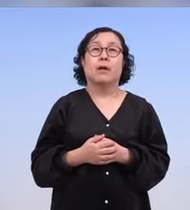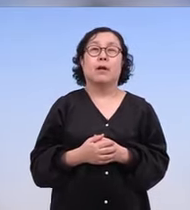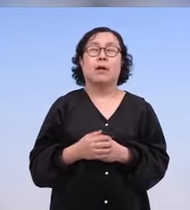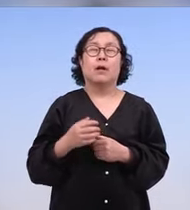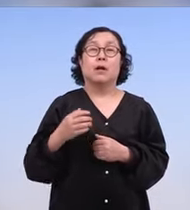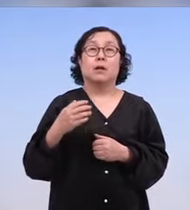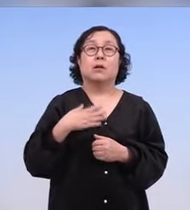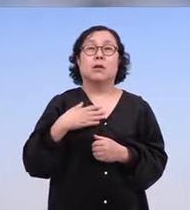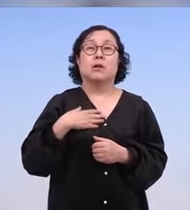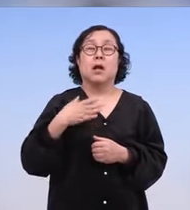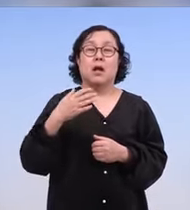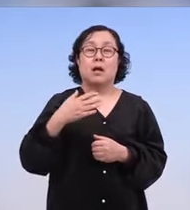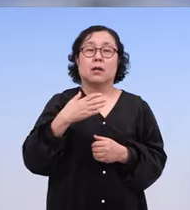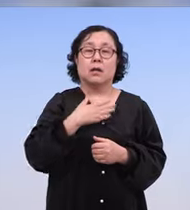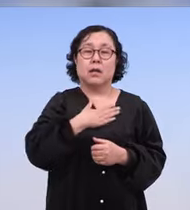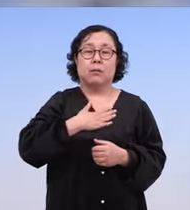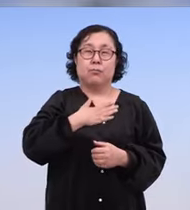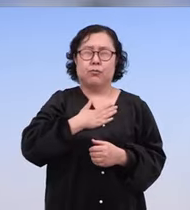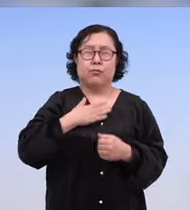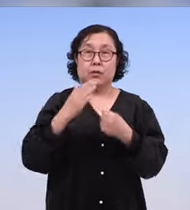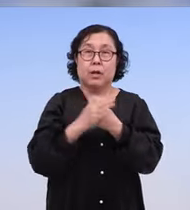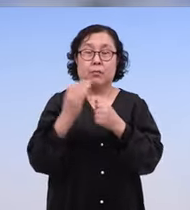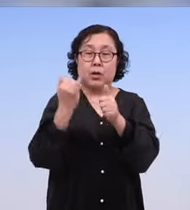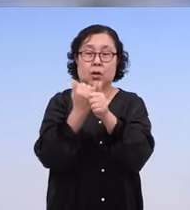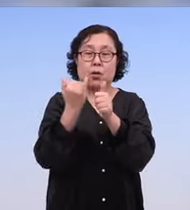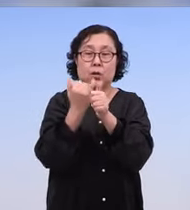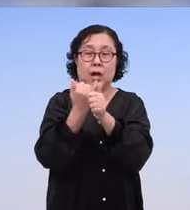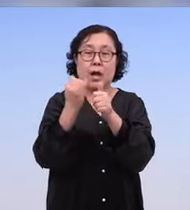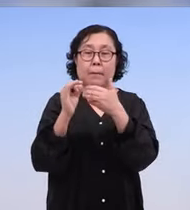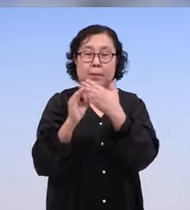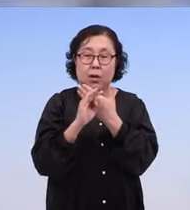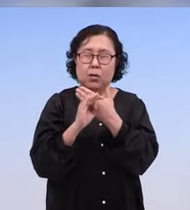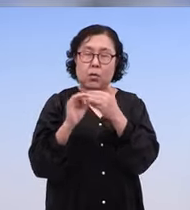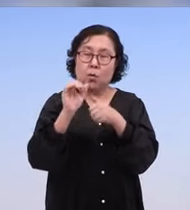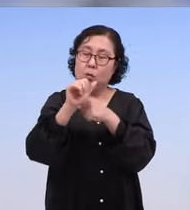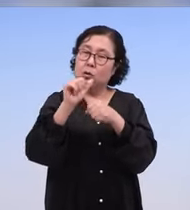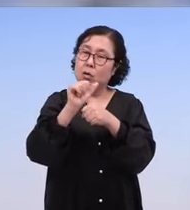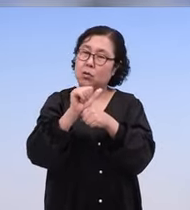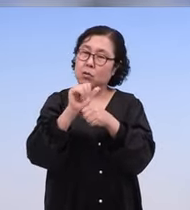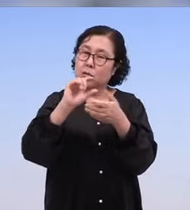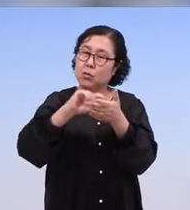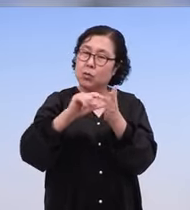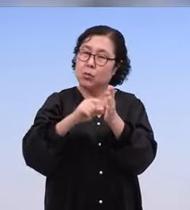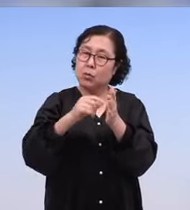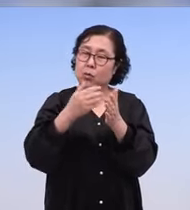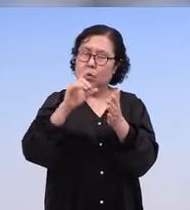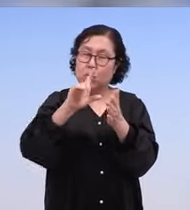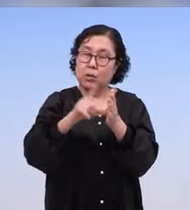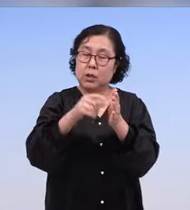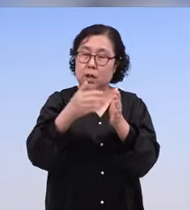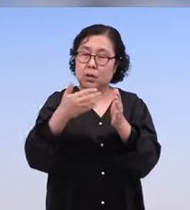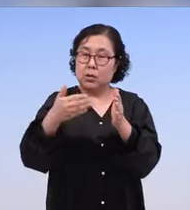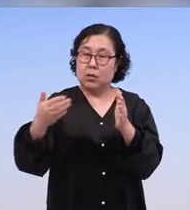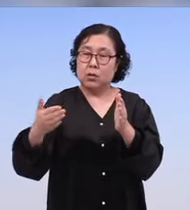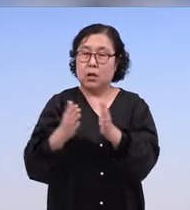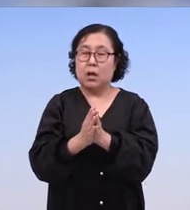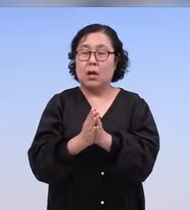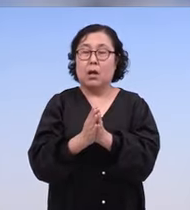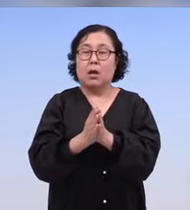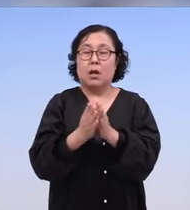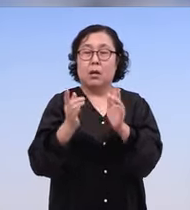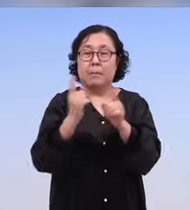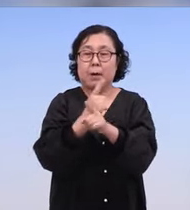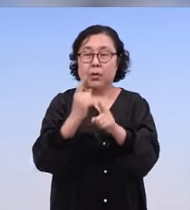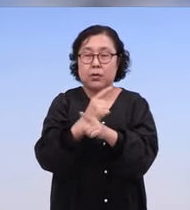결혼하면은요, 제정신 들어오면은 다 어려워지잖아요. 그래서 궁금해지는 겁니다. 5년이 지났는데 이 부부는 어떻게 지내고